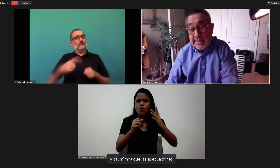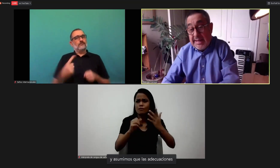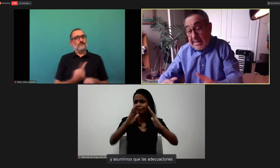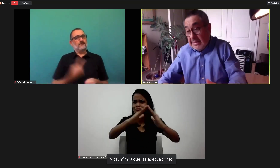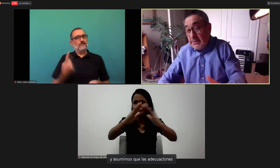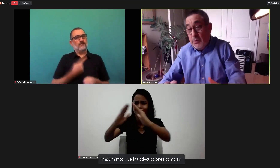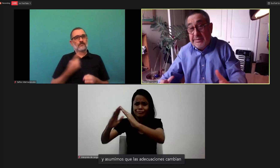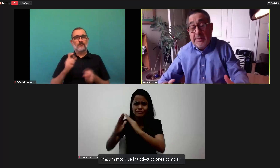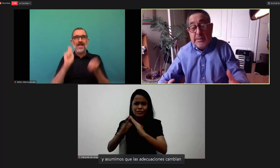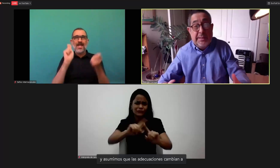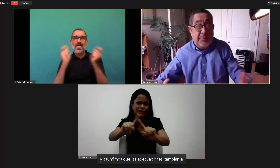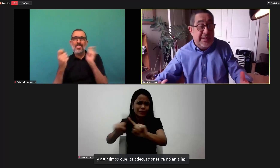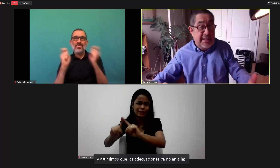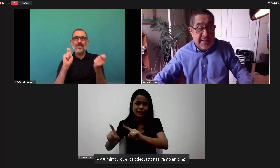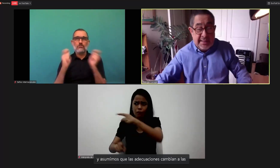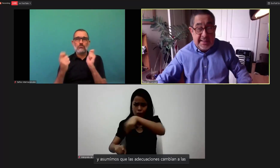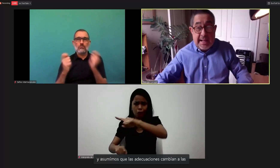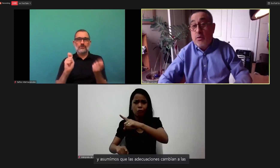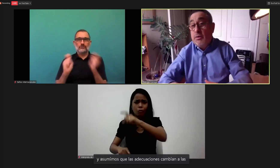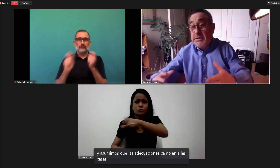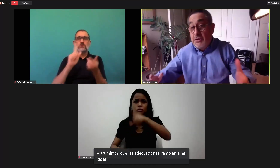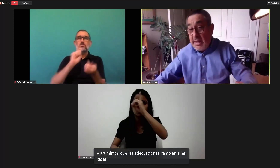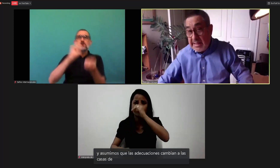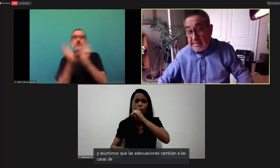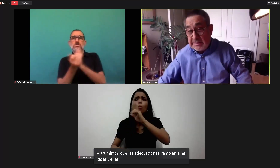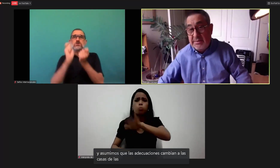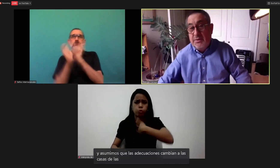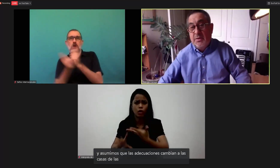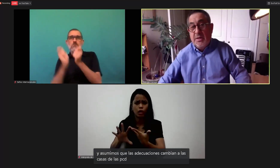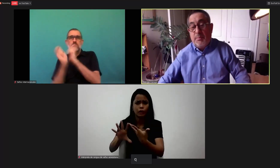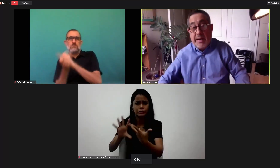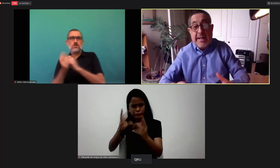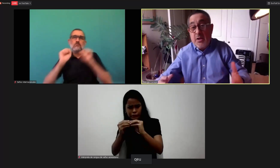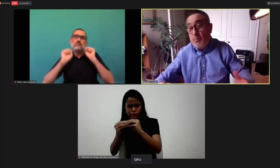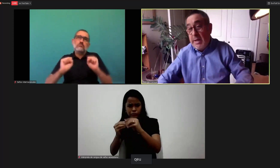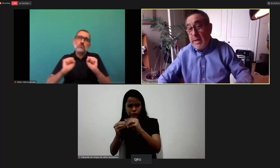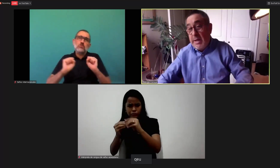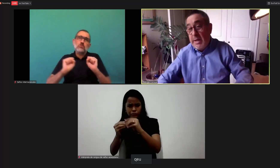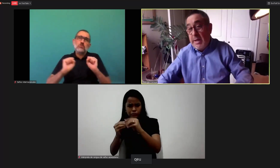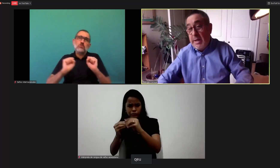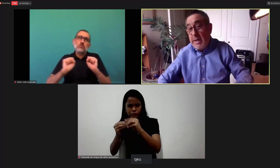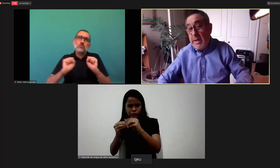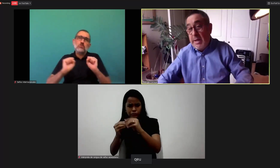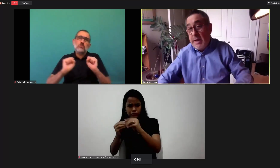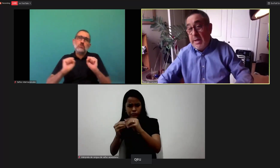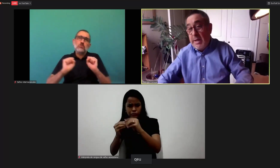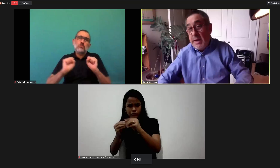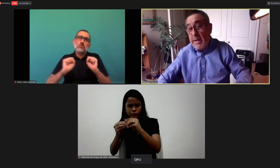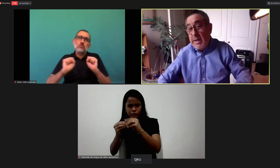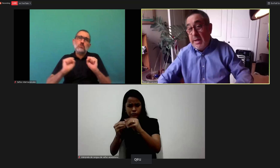discapacidad están suficientemente bien acondicionadas, ¿no? Para que ellos puedan...